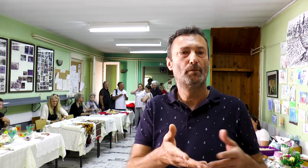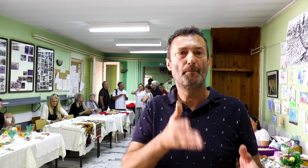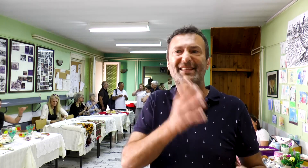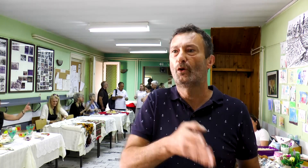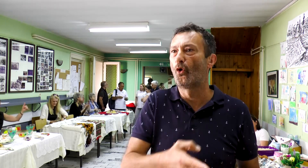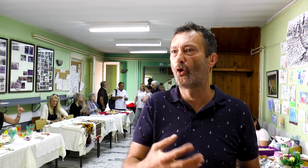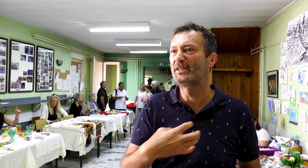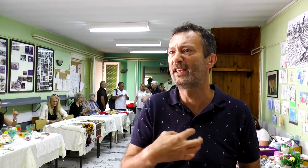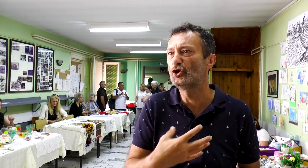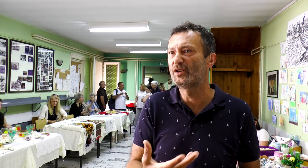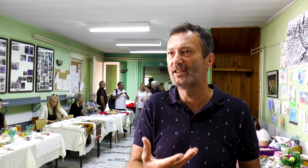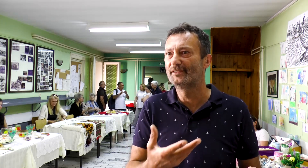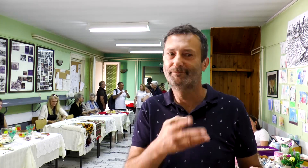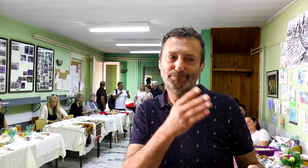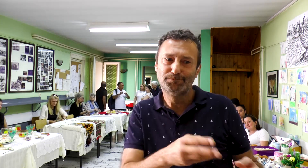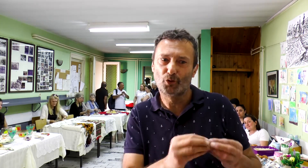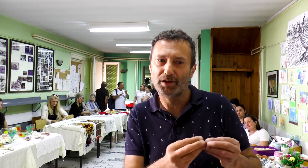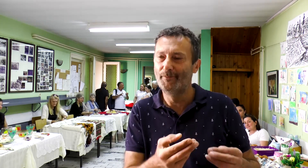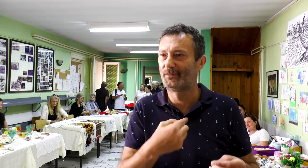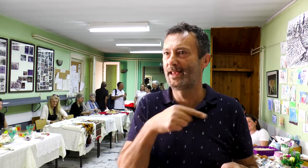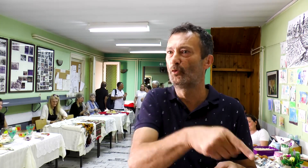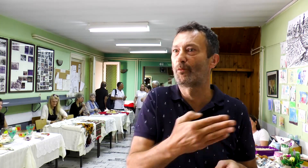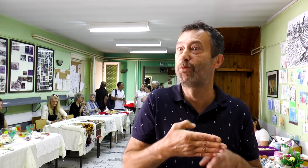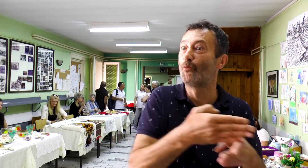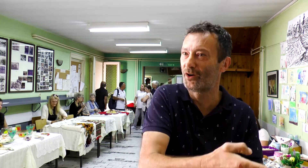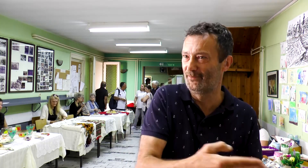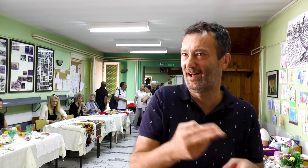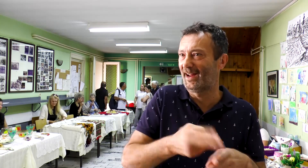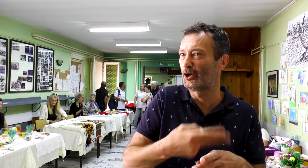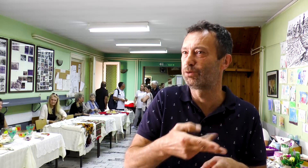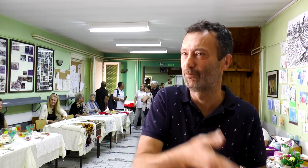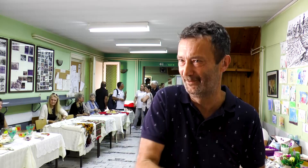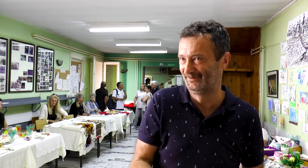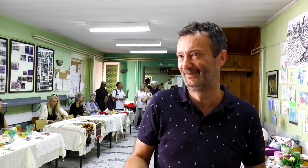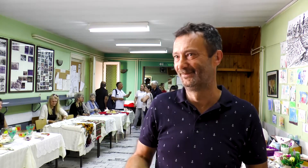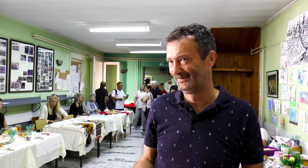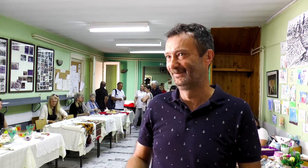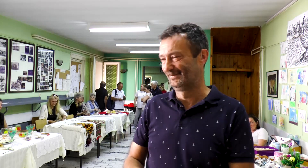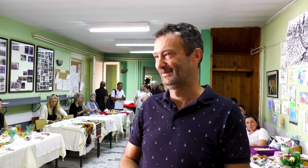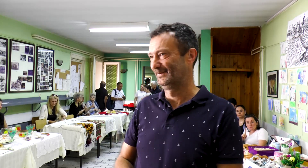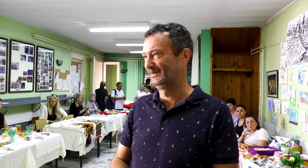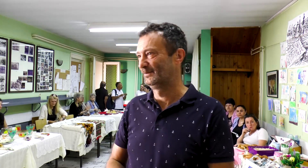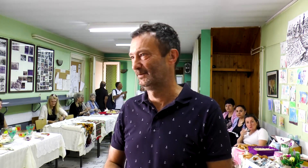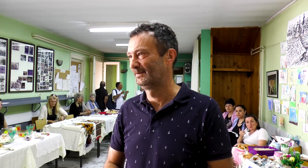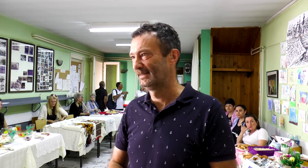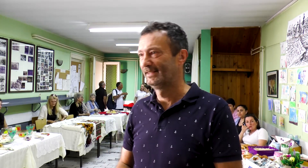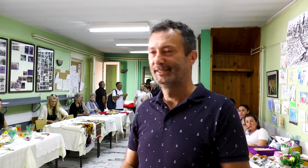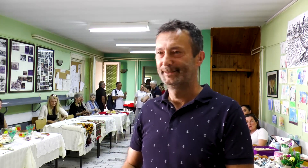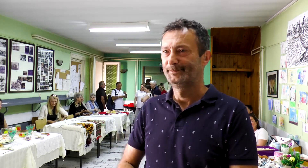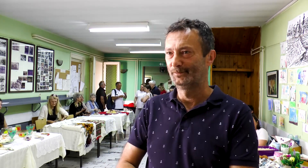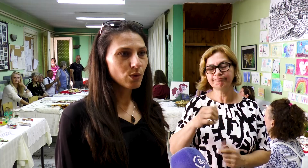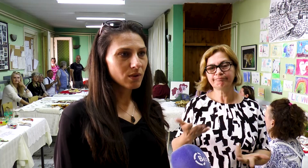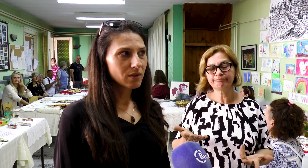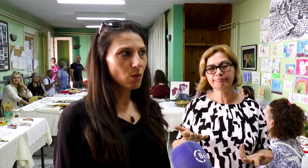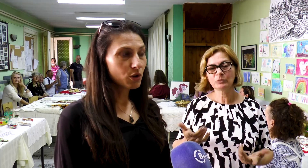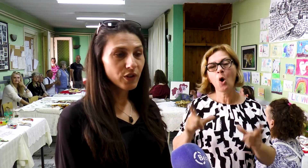može, šta ne može. Trebaju nam problemi, recimo, pomoći psihičke podrške i slično